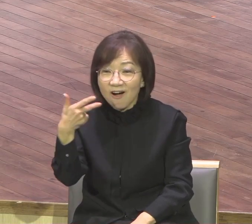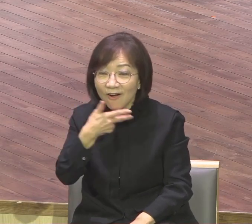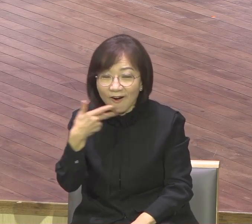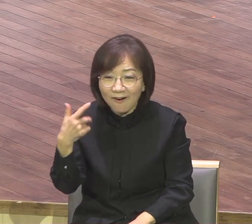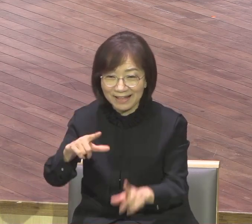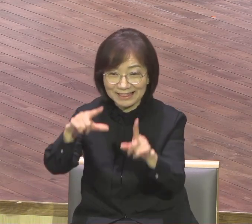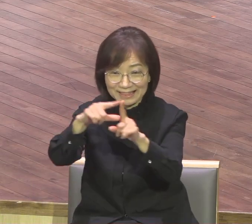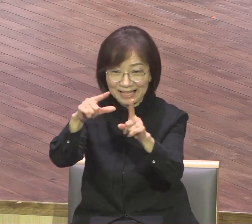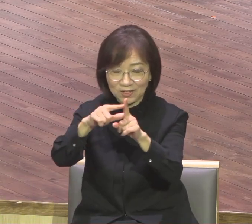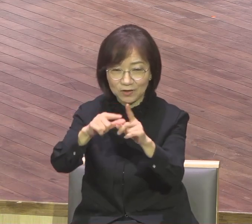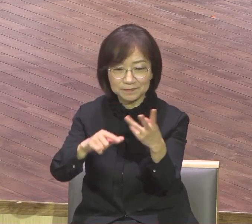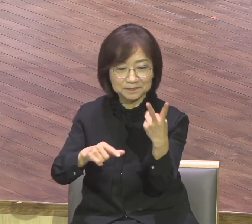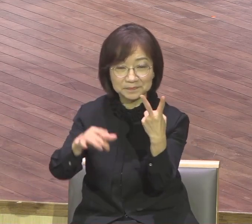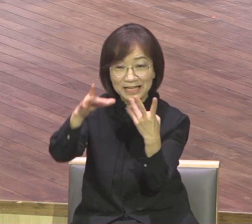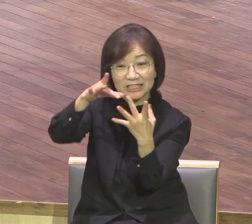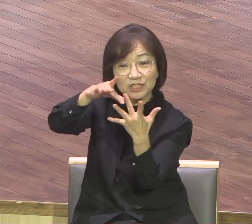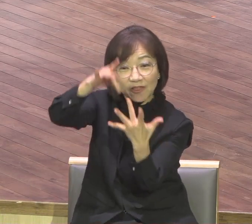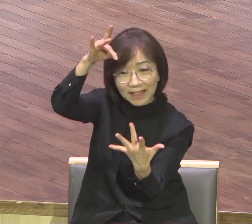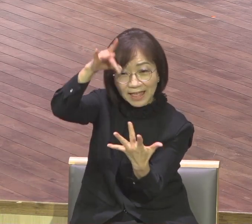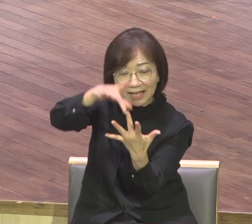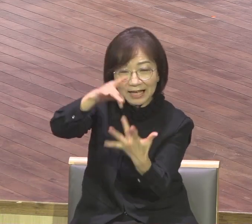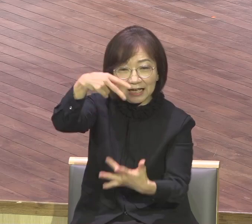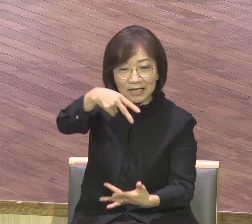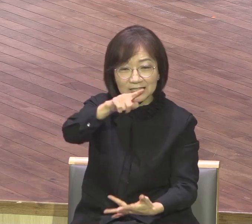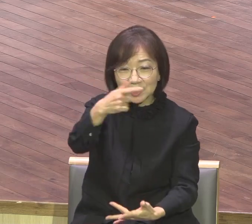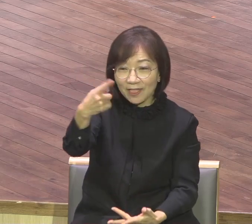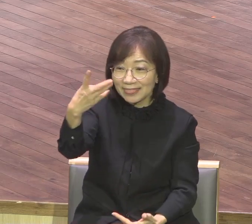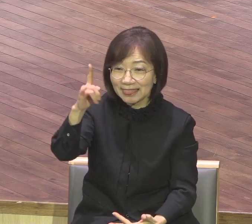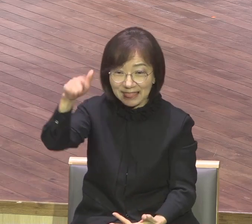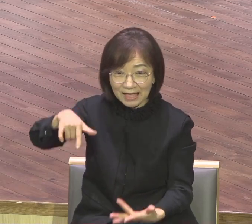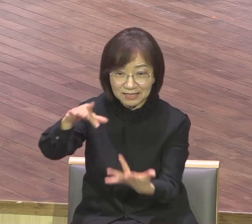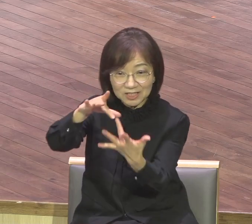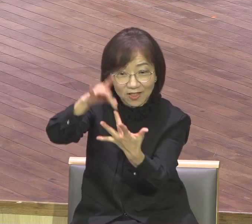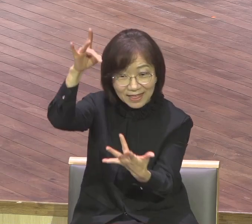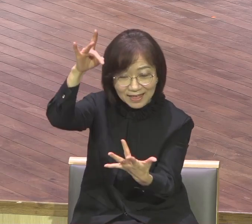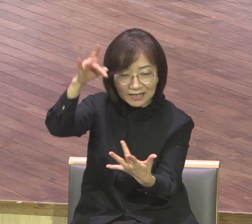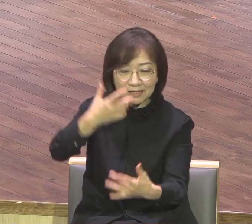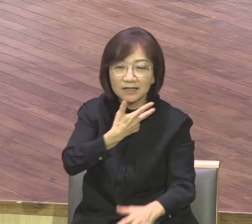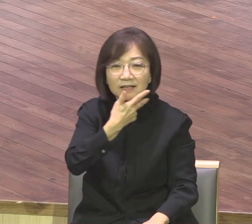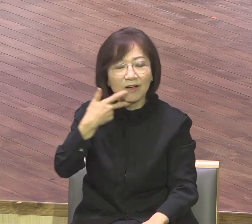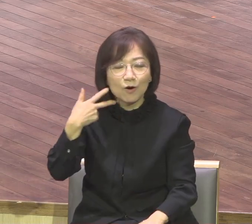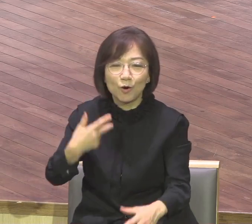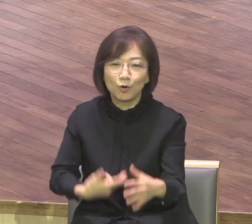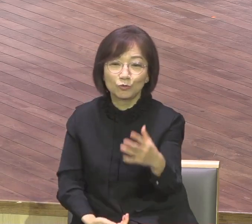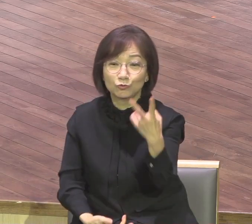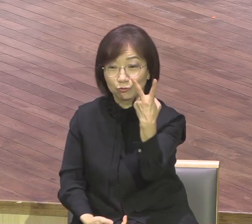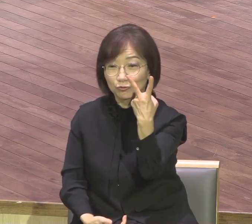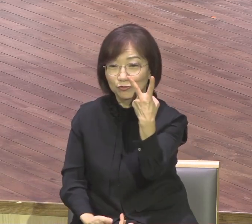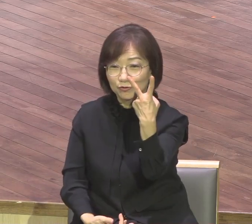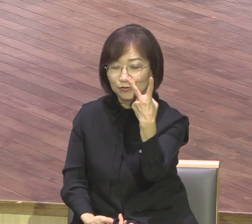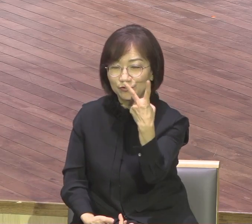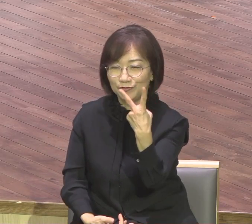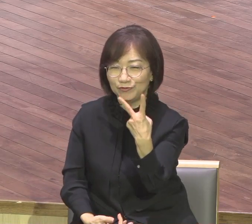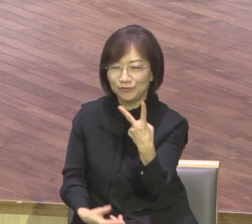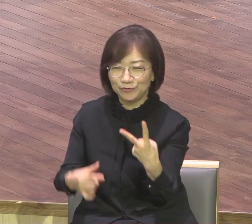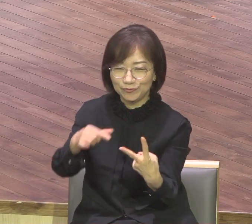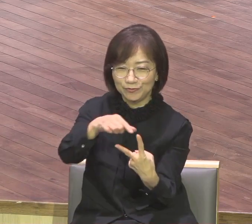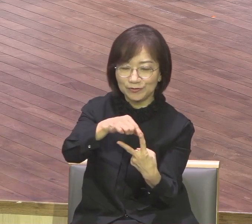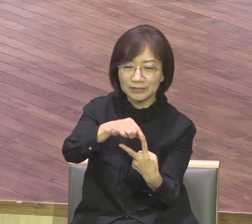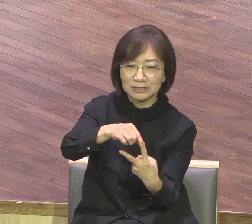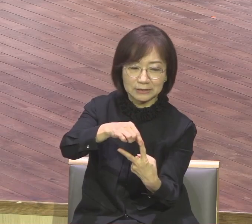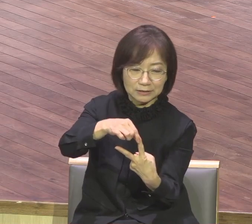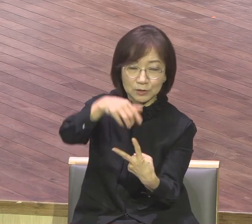의미의 두 단어가 있어요. 선택. Si vemos en inglés, en idioma inglés dice hay una palabra que dice